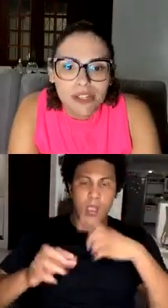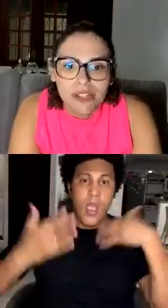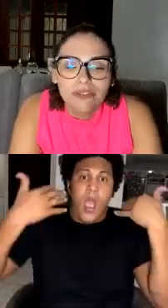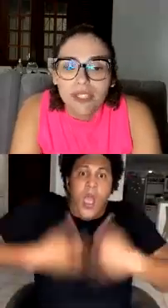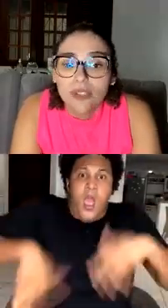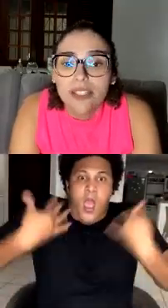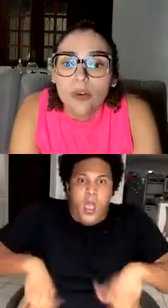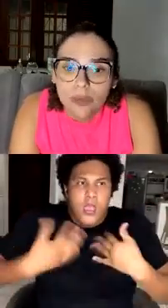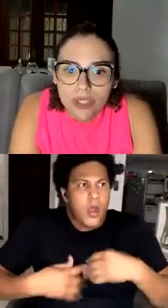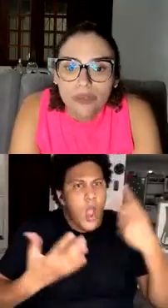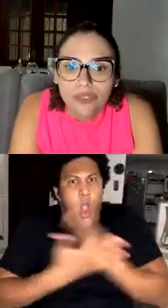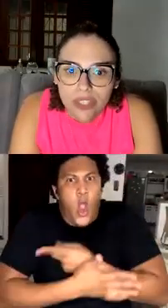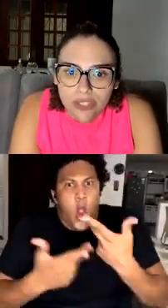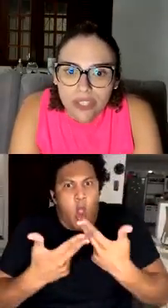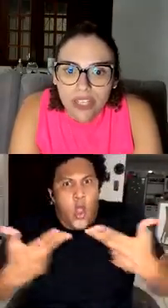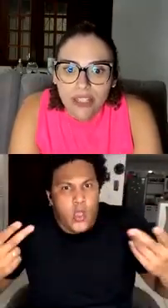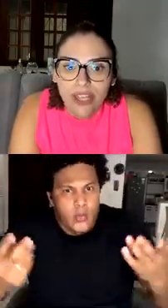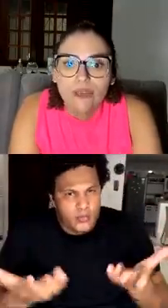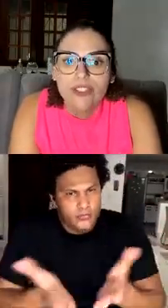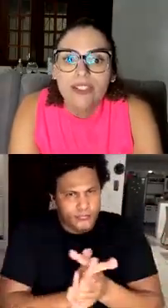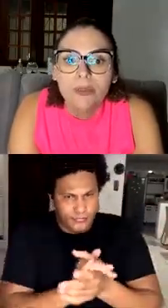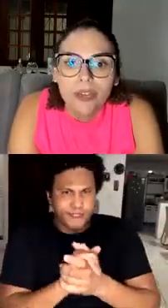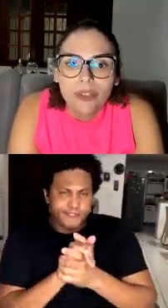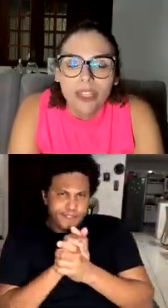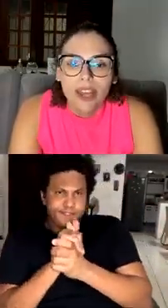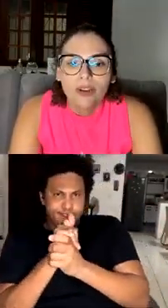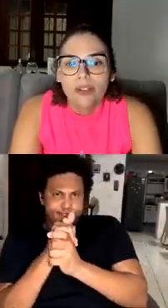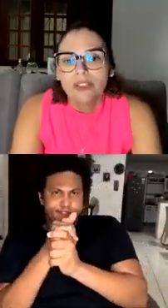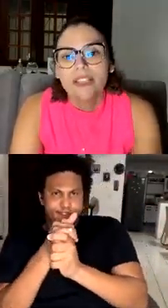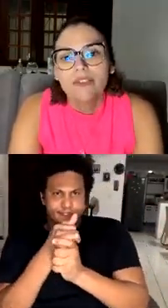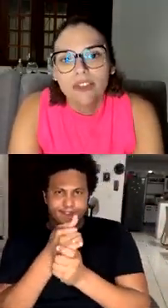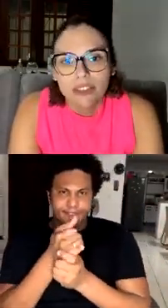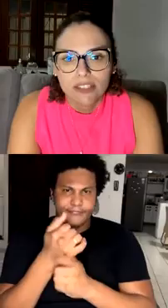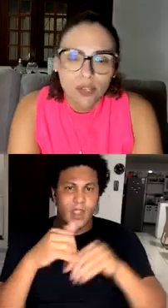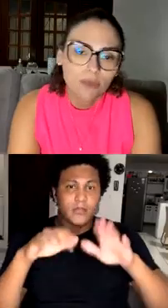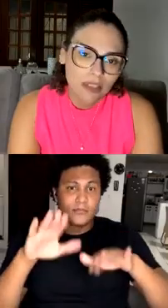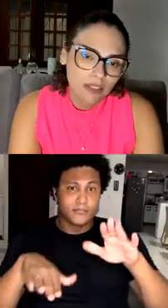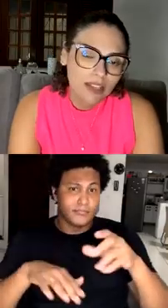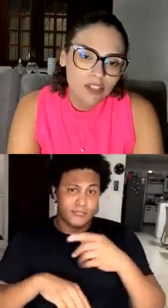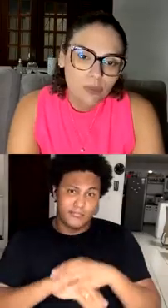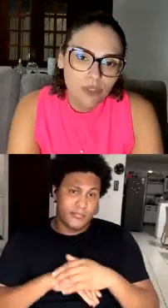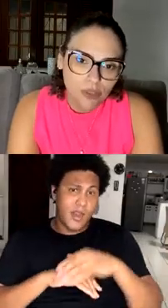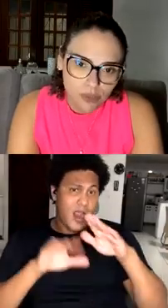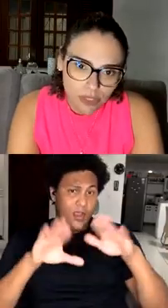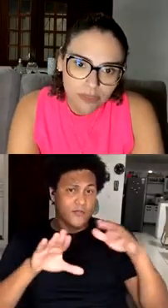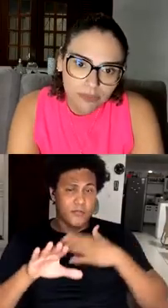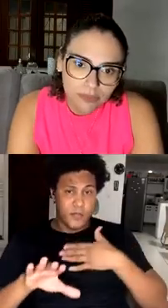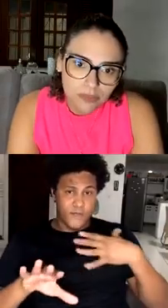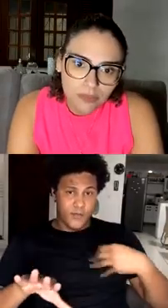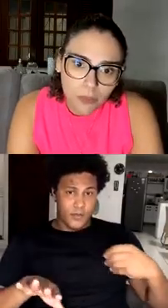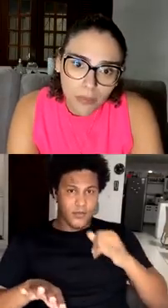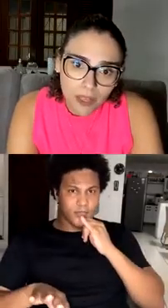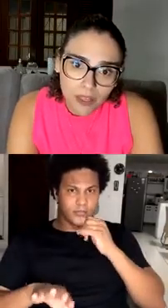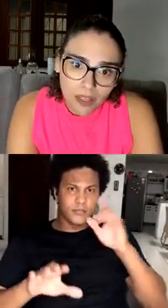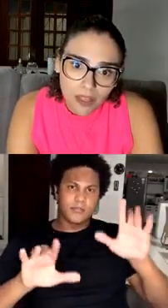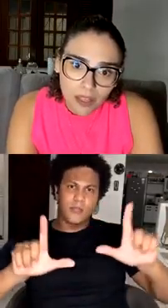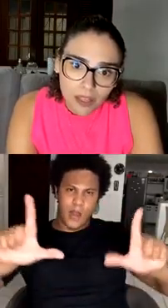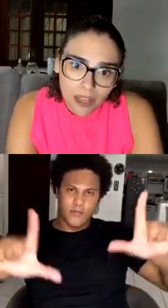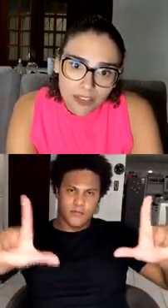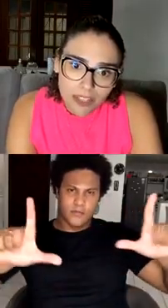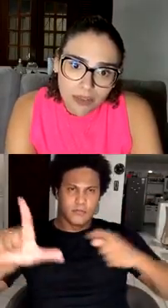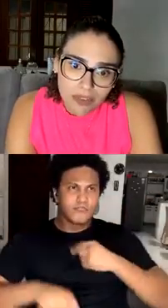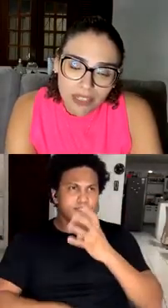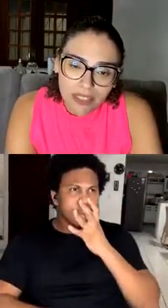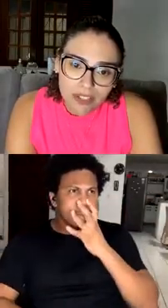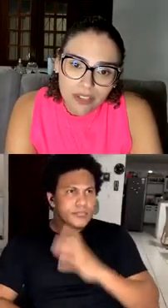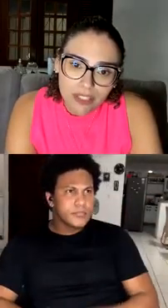que a gente não tem noção por ser ouvinte. Né? O desespero que é quando acontece esse tipo de coisa. Às